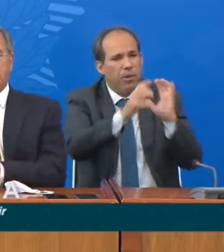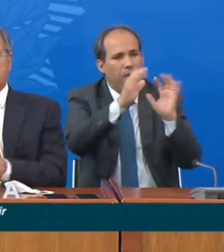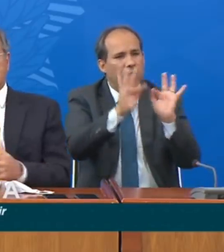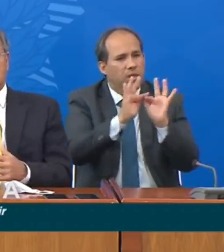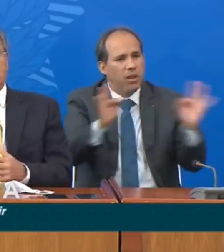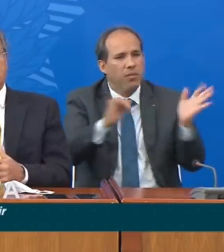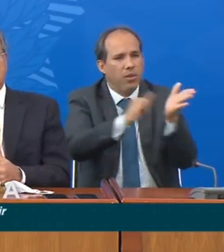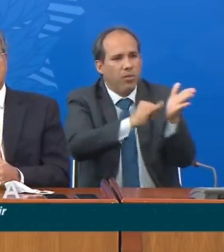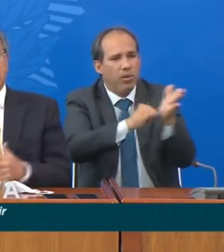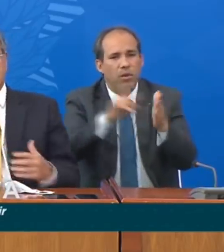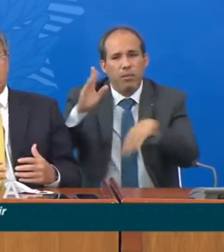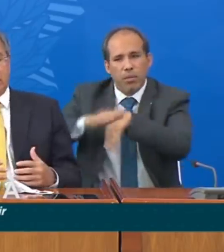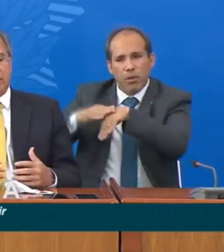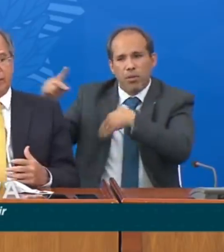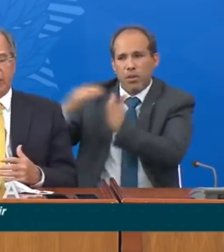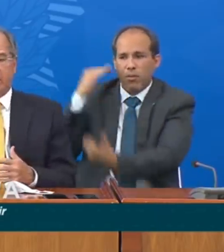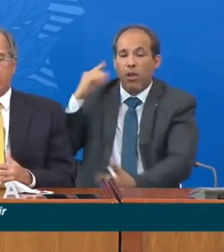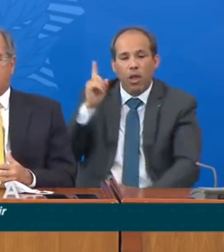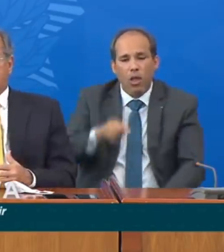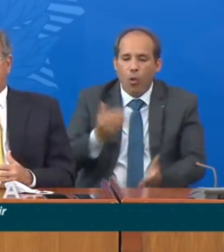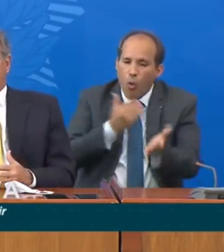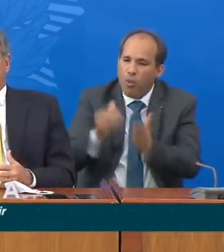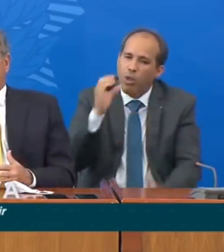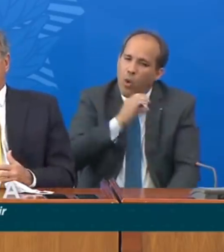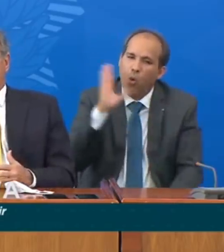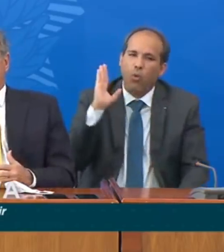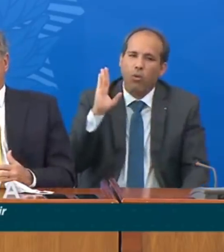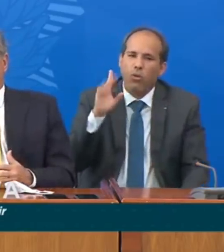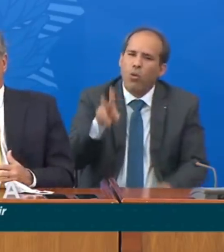é a orientação do presidente para anteontem.